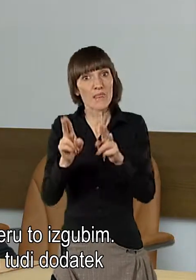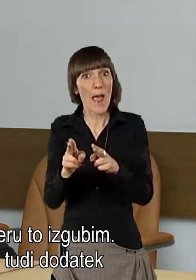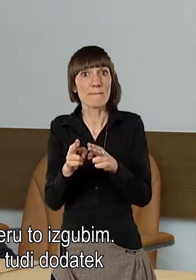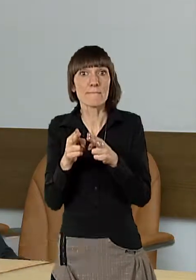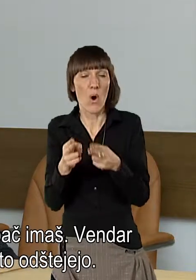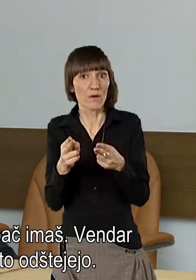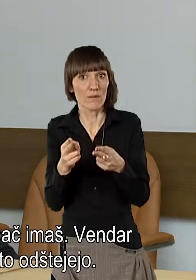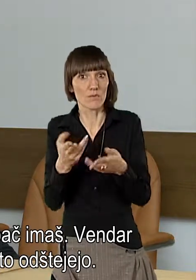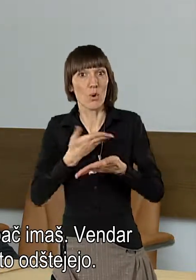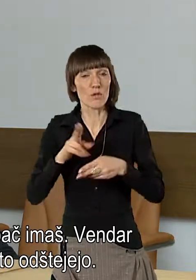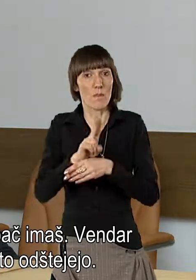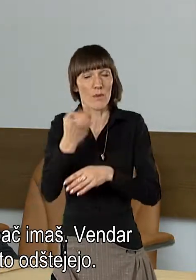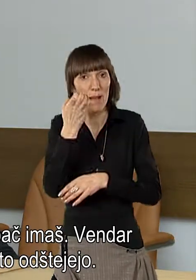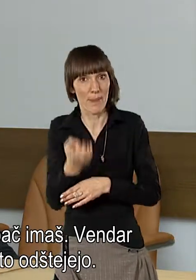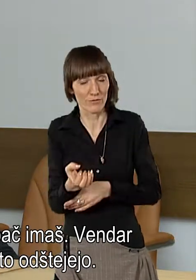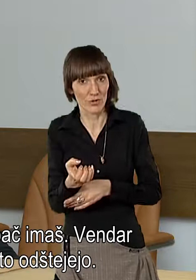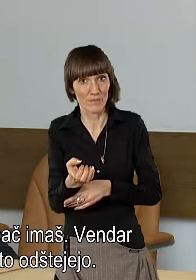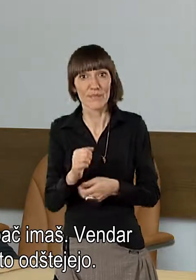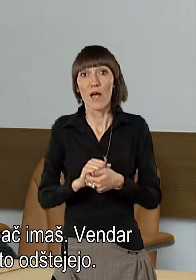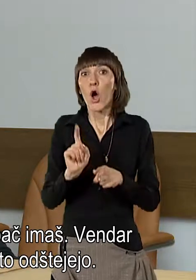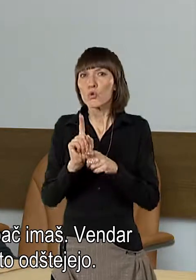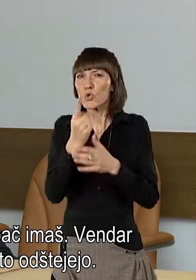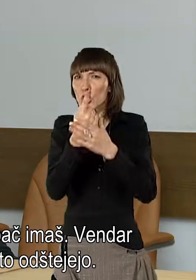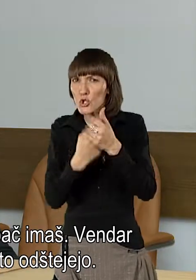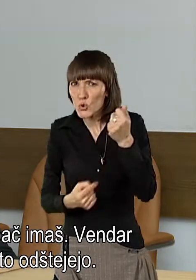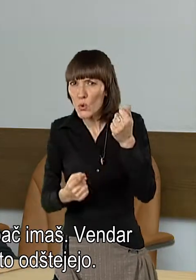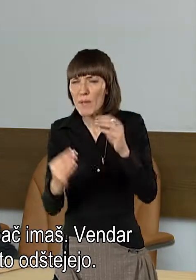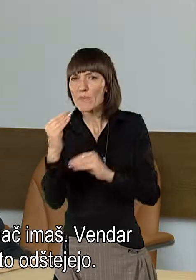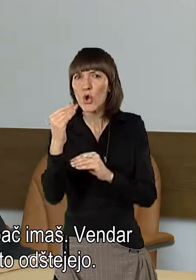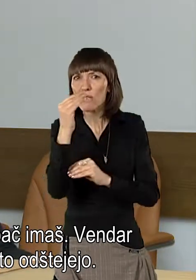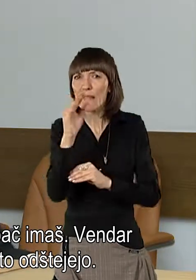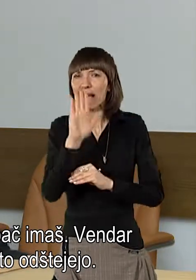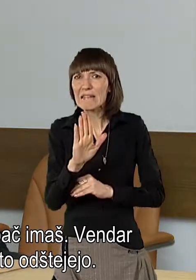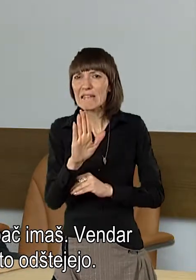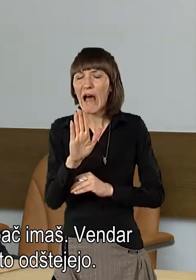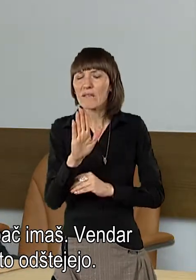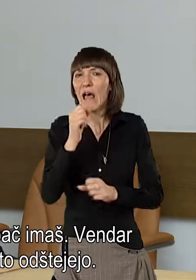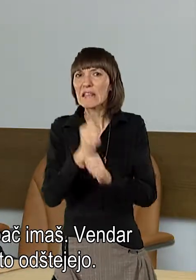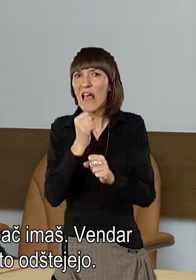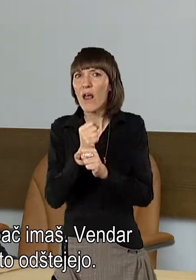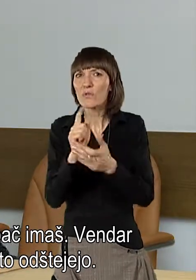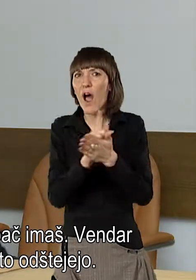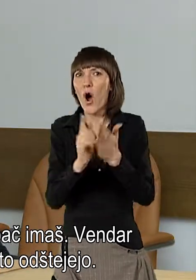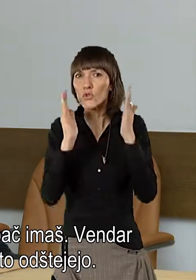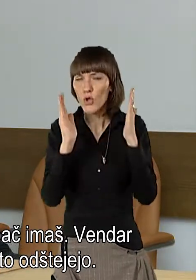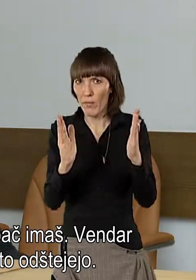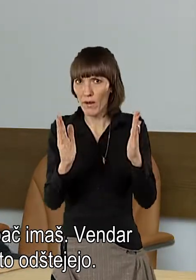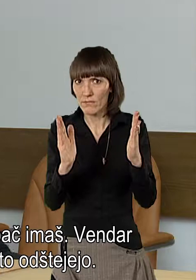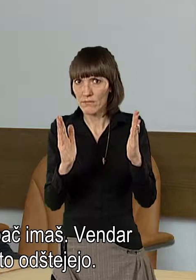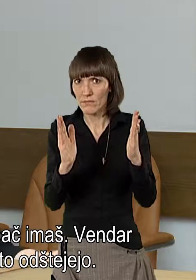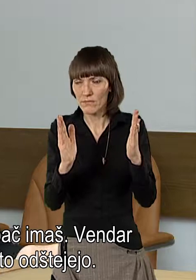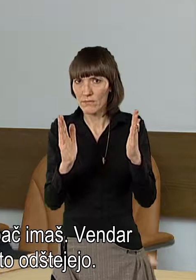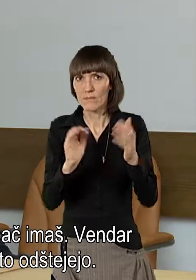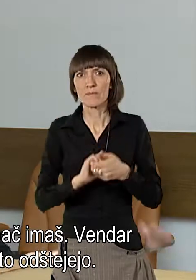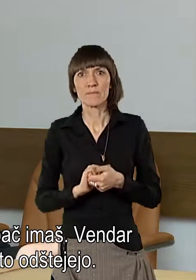izgubi dodatek na delovno dobo, ne. Ker pravzaprav delovno dobo pač imaš, ne. Ampak vendar v primeru